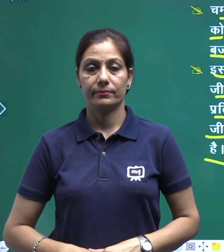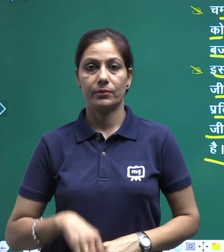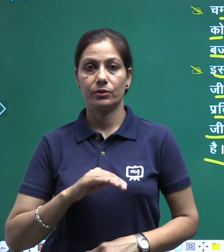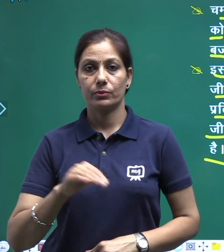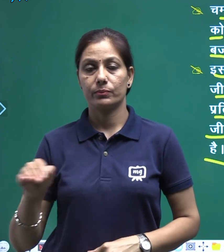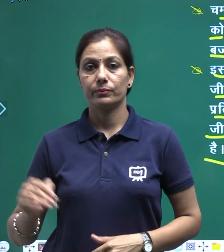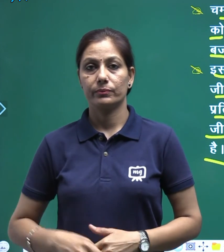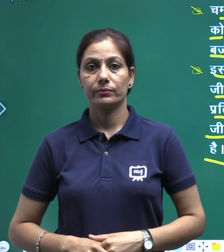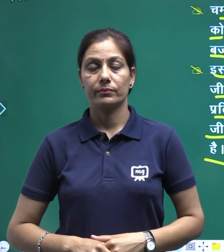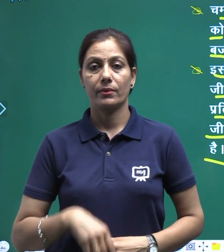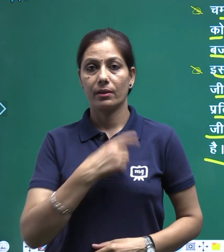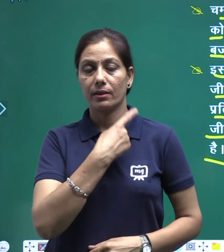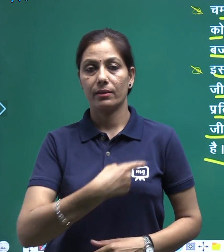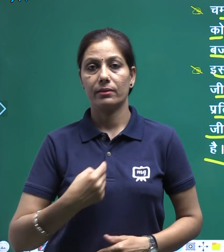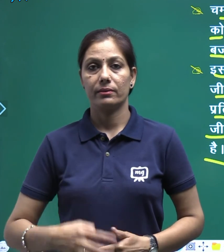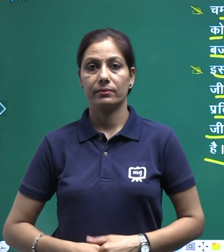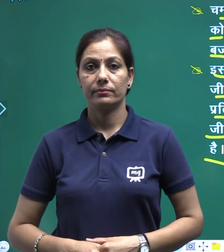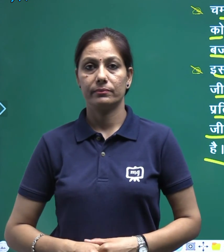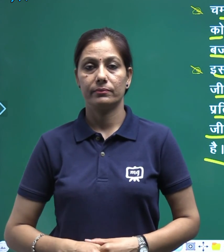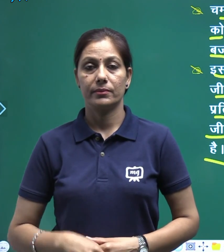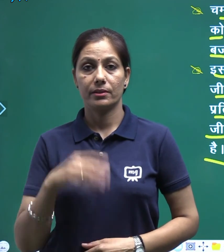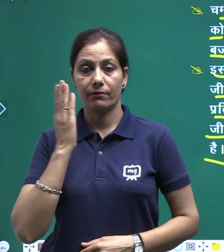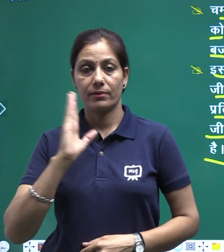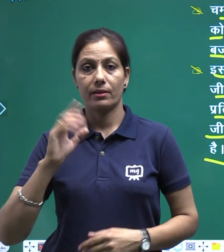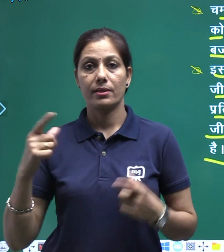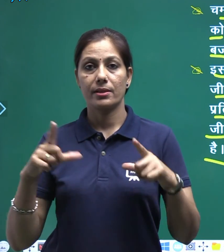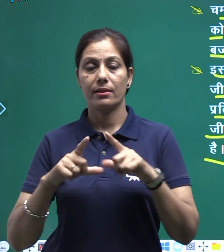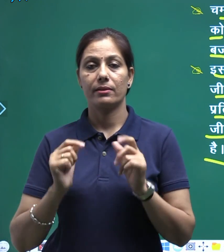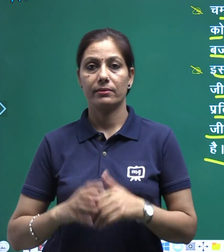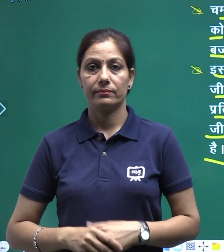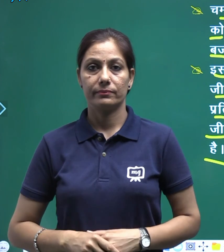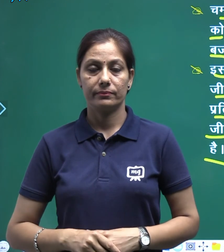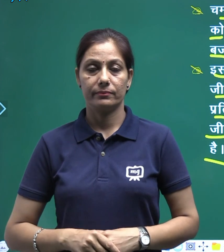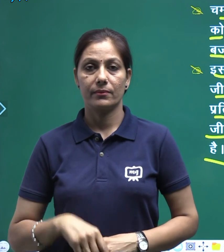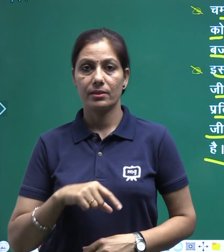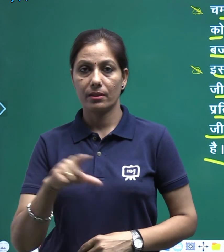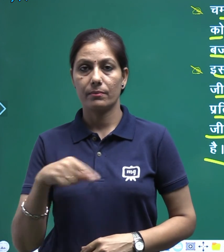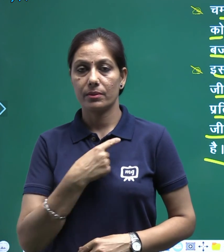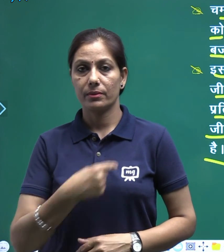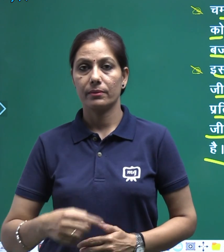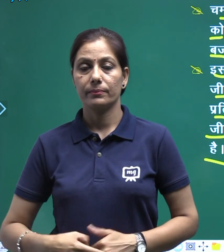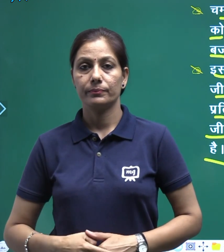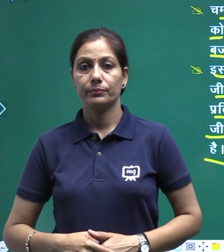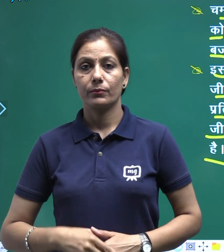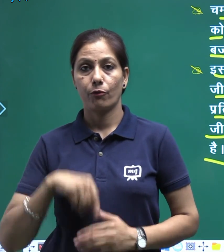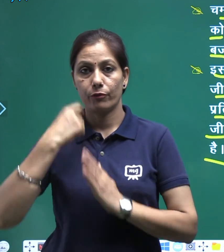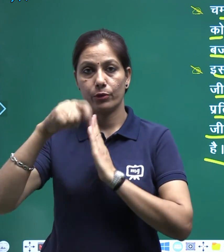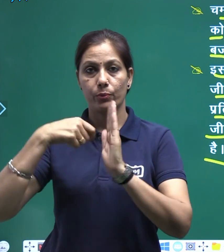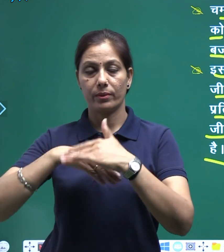बच्चों, ये था इस कविता का सार। इसे आप वीडियो